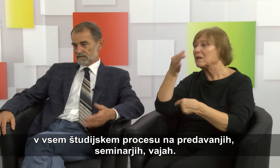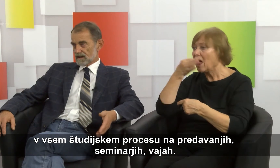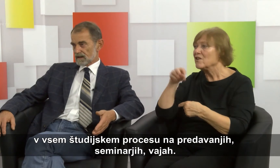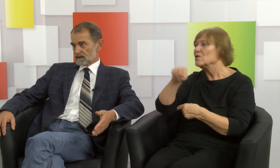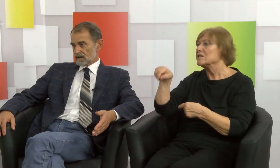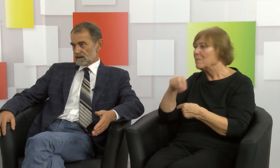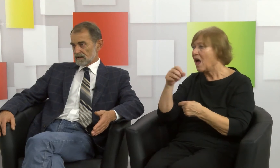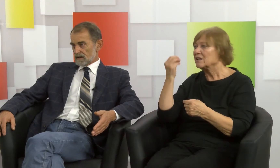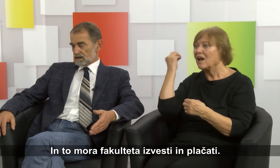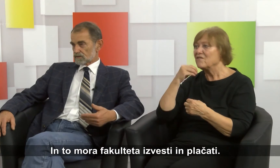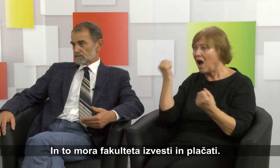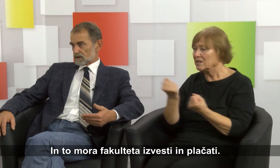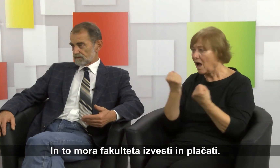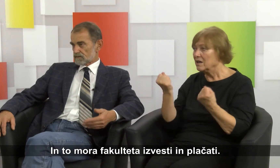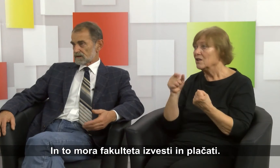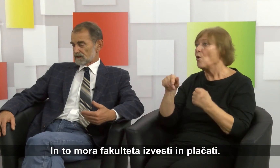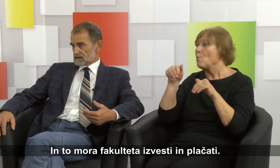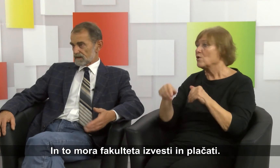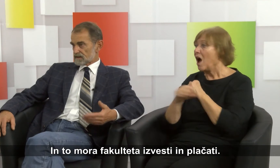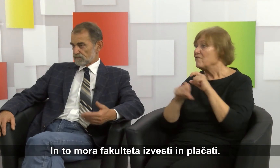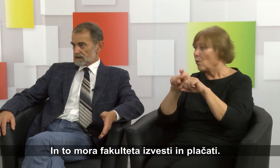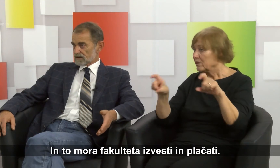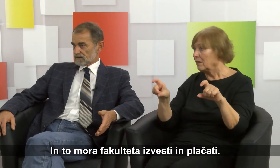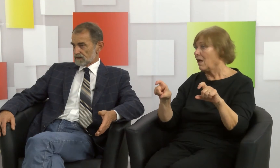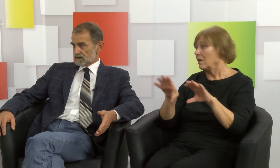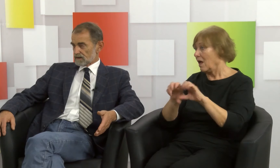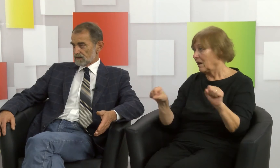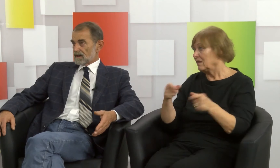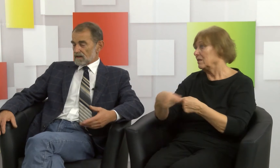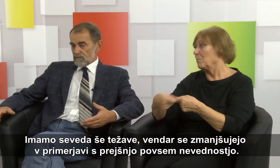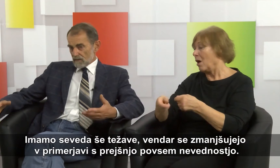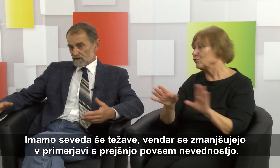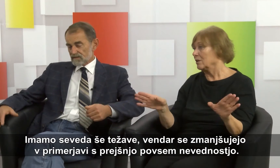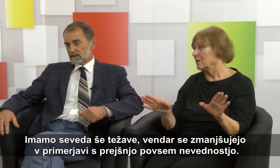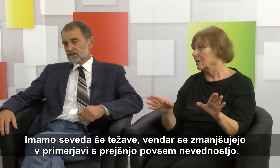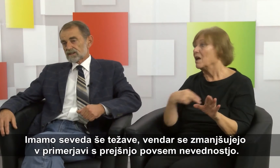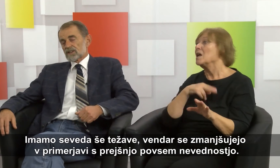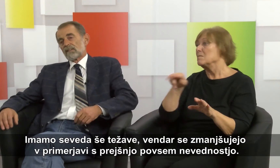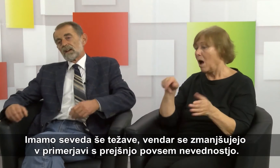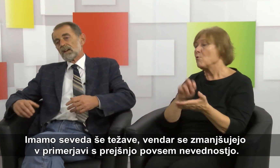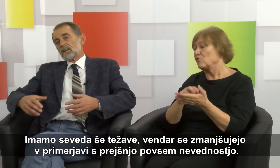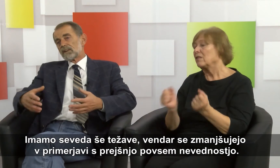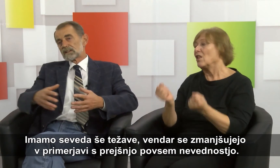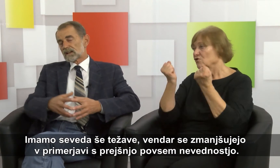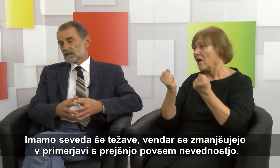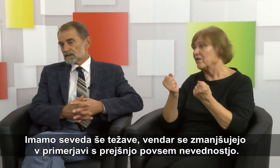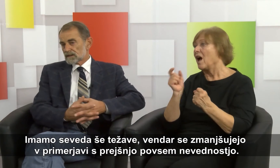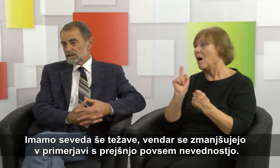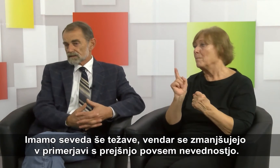vajah in to mora fakulteta izvesti in plačati. Imamo seveda še težave, vendar